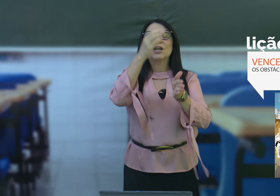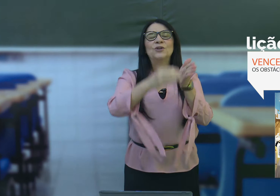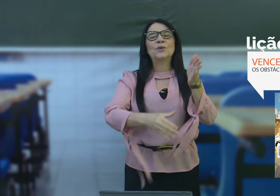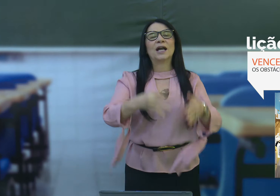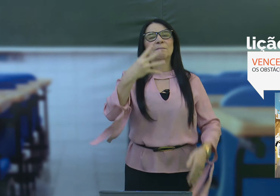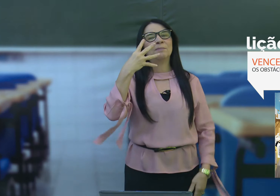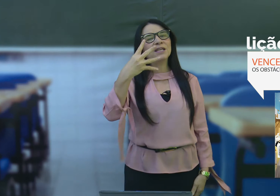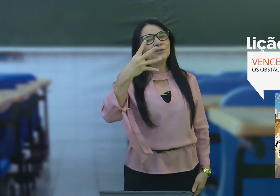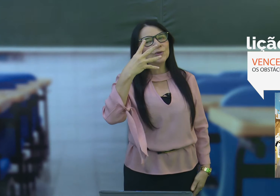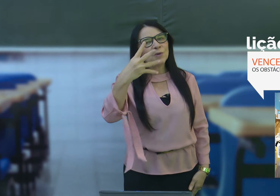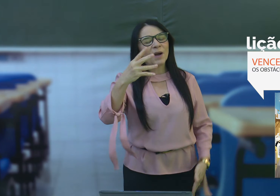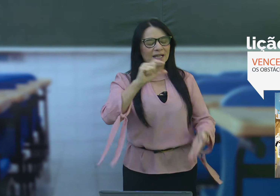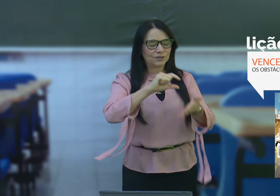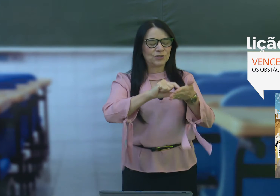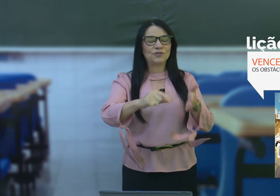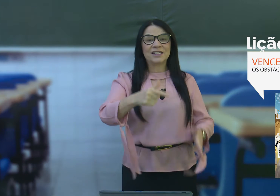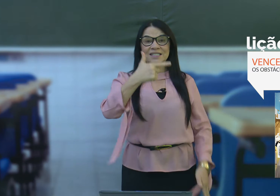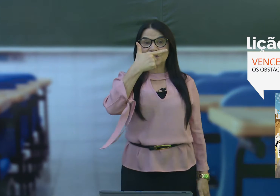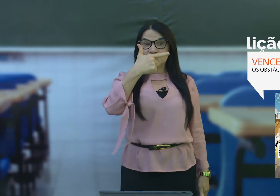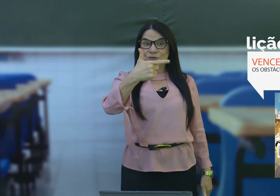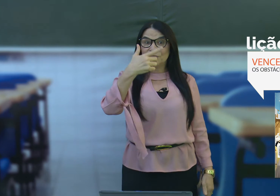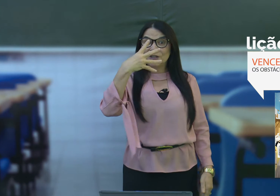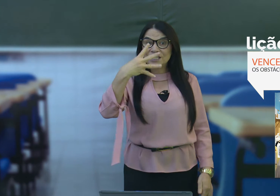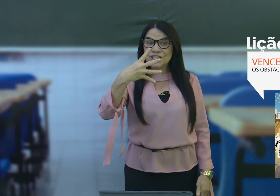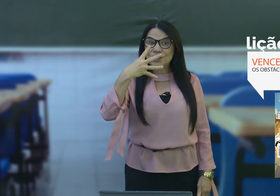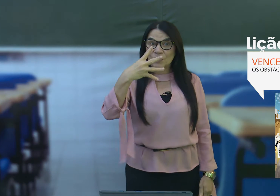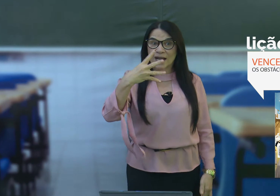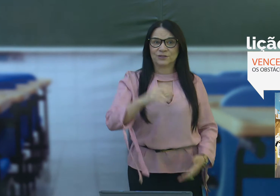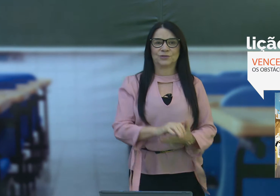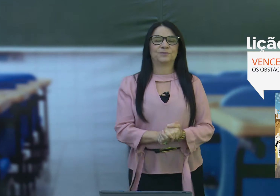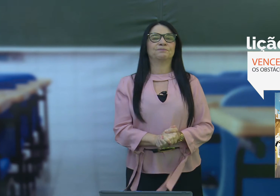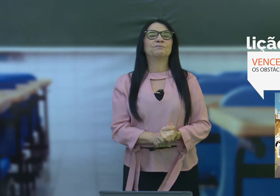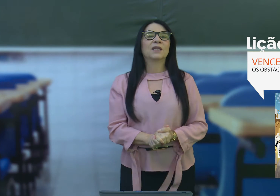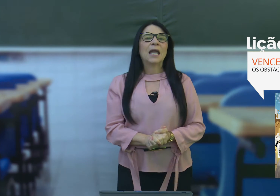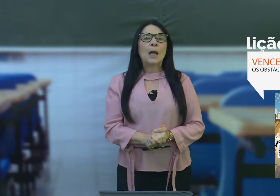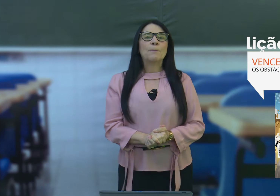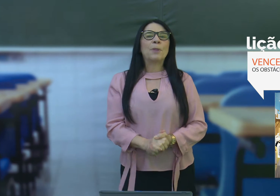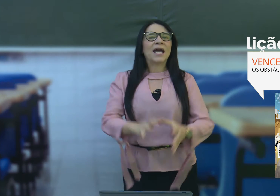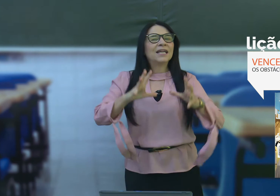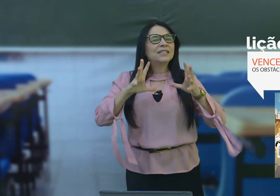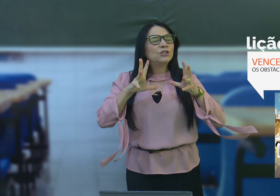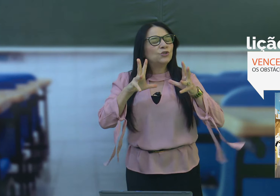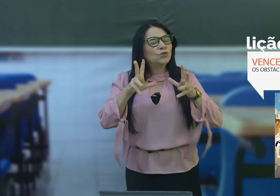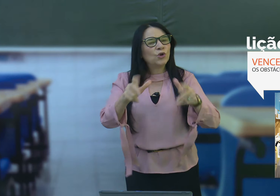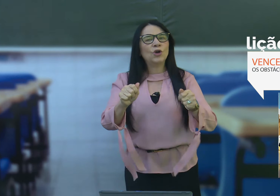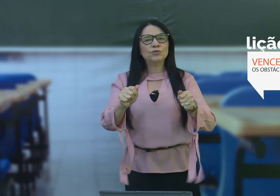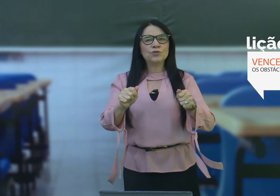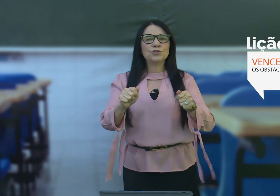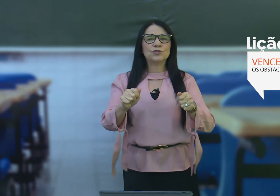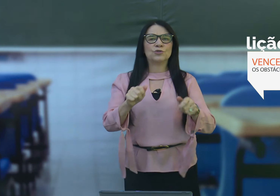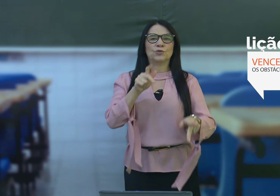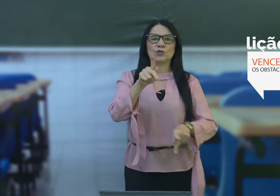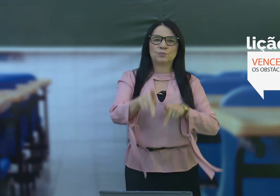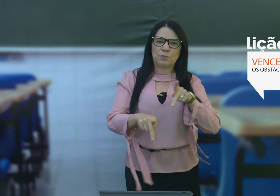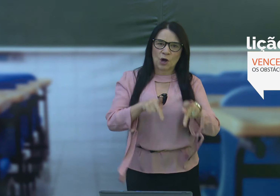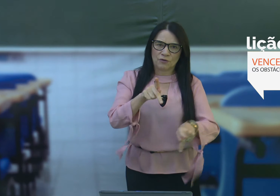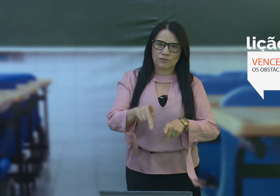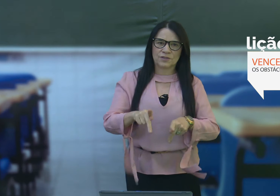no capítulo 4 e no versículo 24. Para que todos os povos